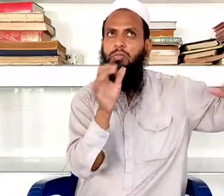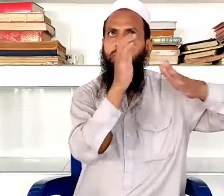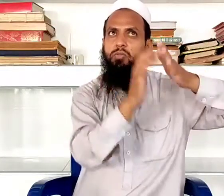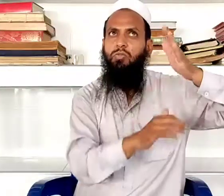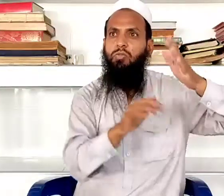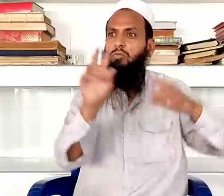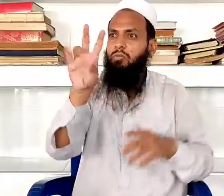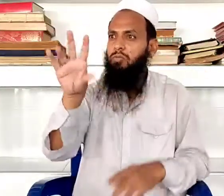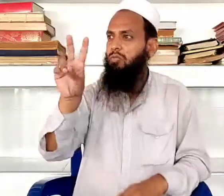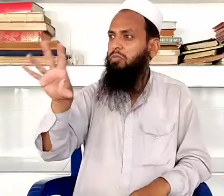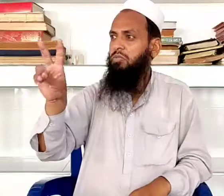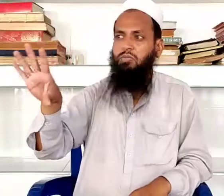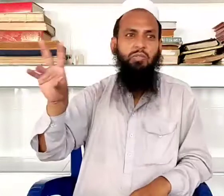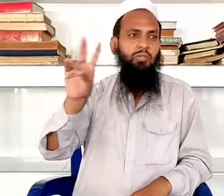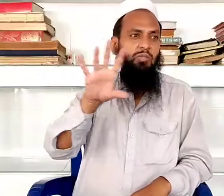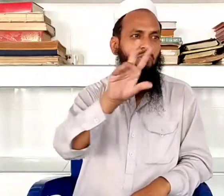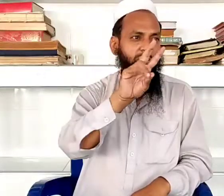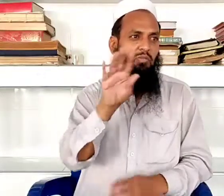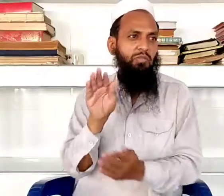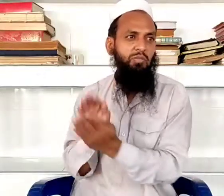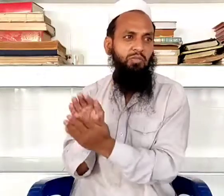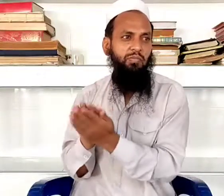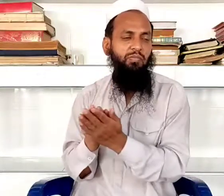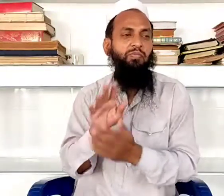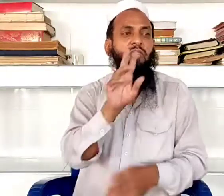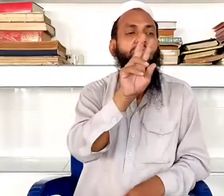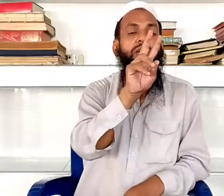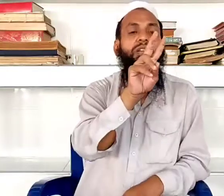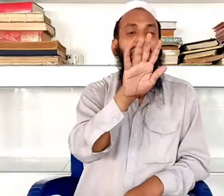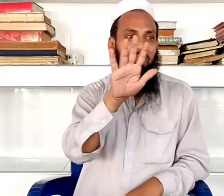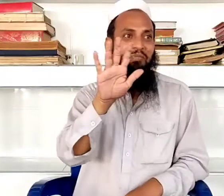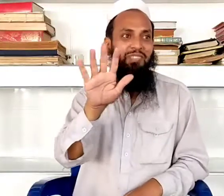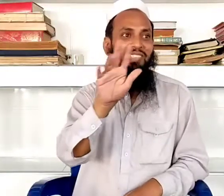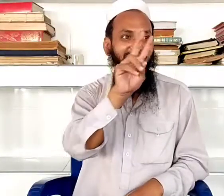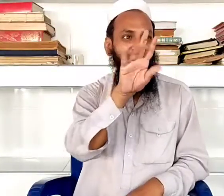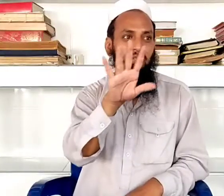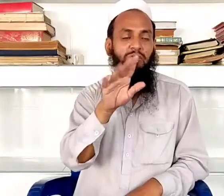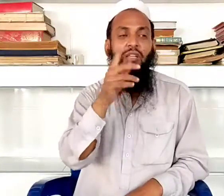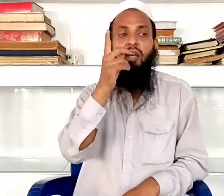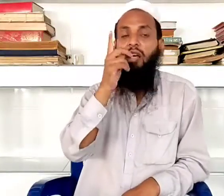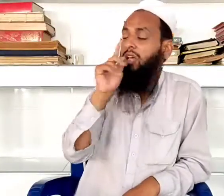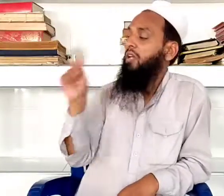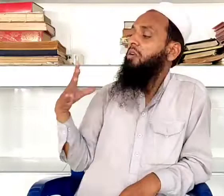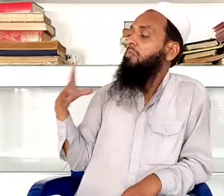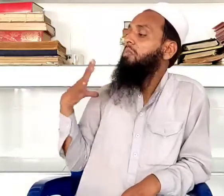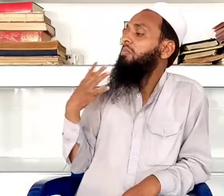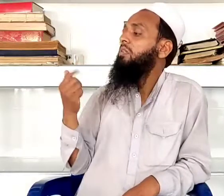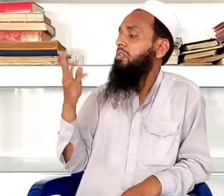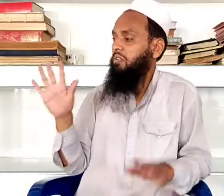तआला अन्हु फरमांदे ने, बीबी इन्हां 25 दिरहमां दे विचों 12 तेरे भरा ने तेरे कोना दी